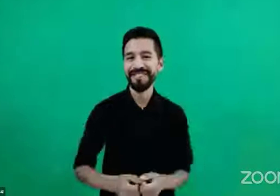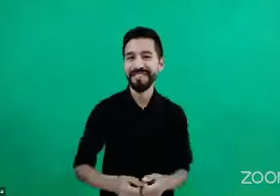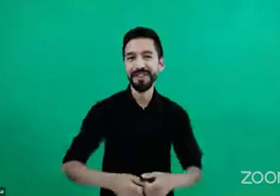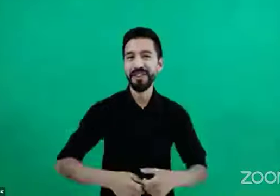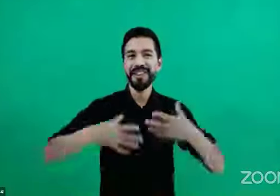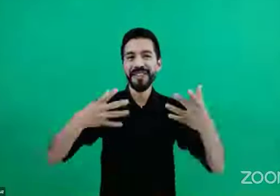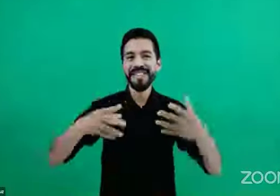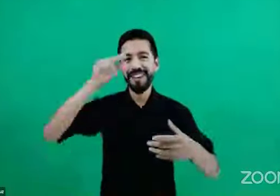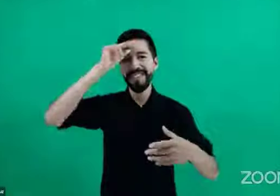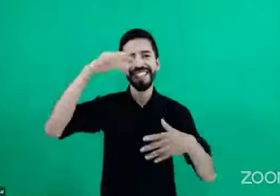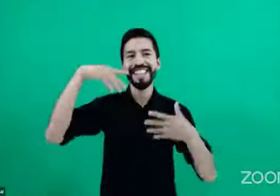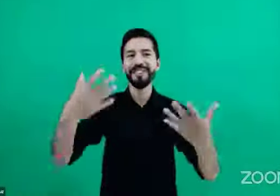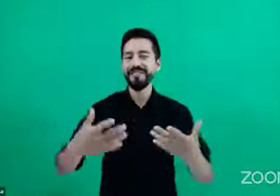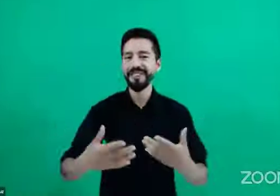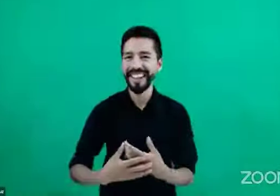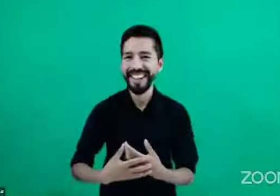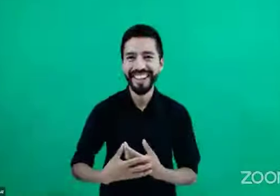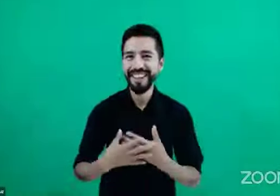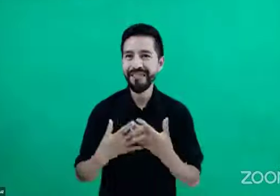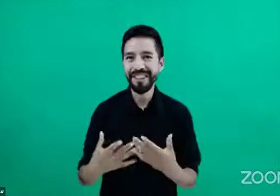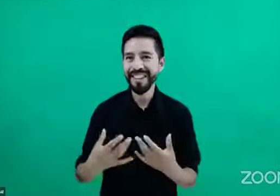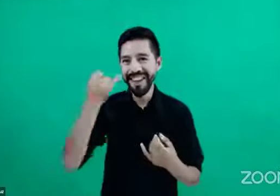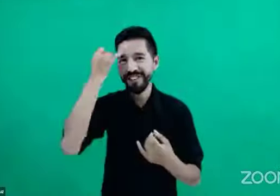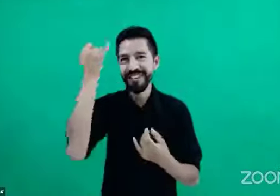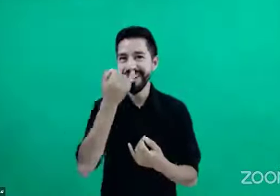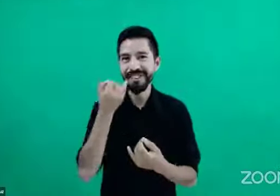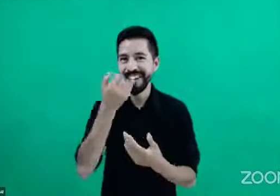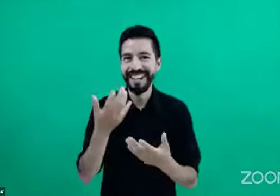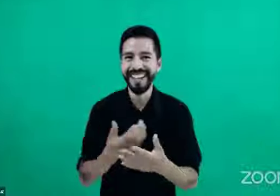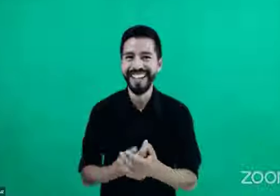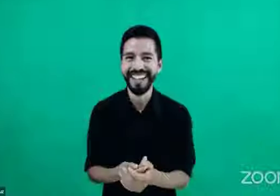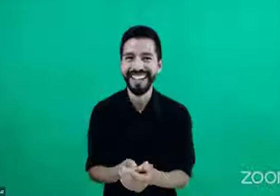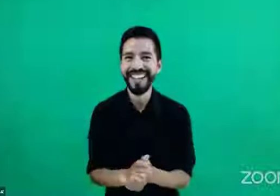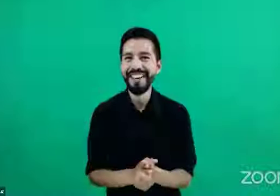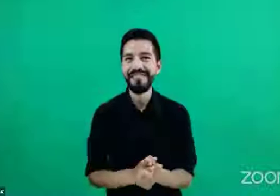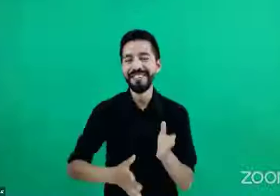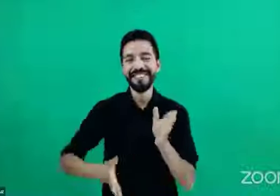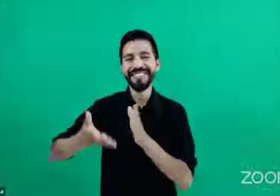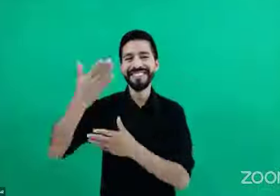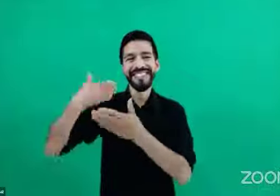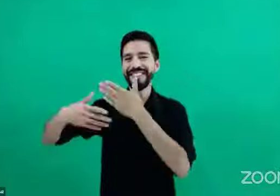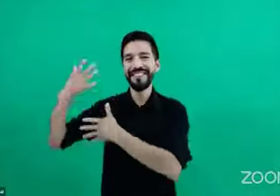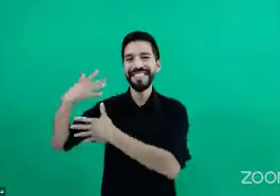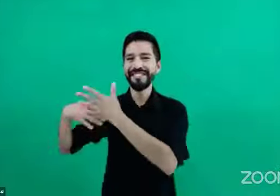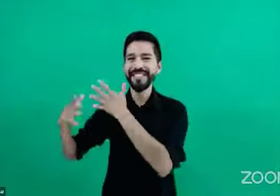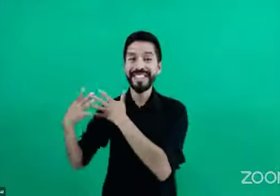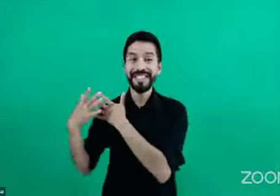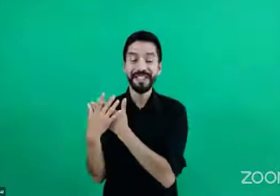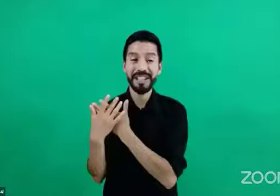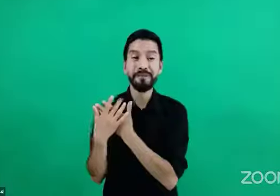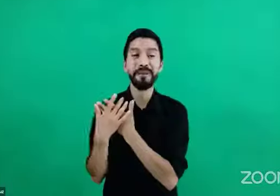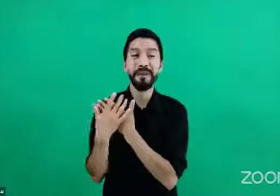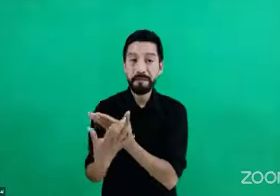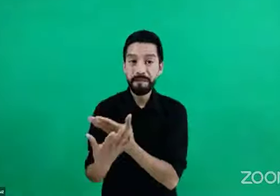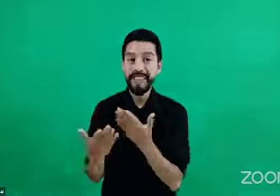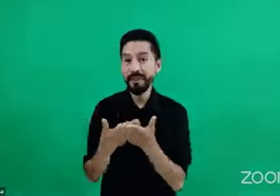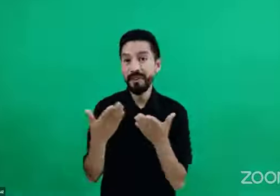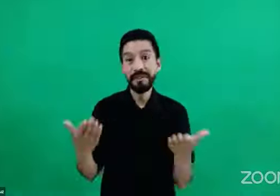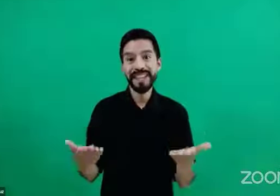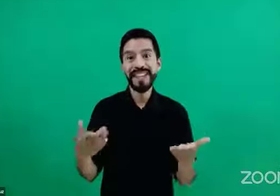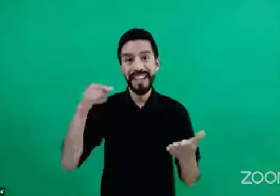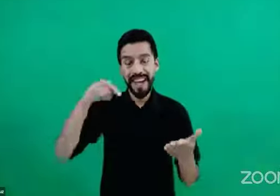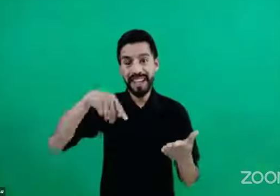más no tengo esa capacidad como de poder crear un idioma, pero bueno, eso fue hace muchísimo tiempo.